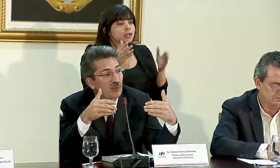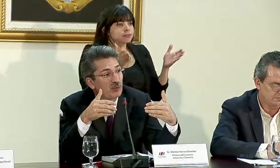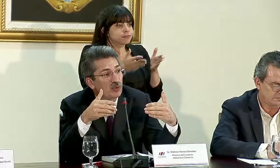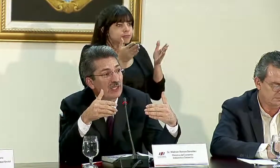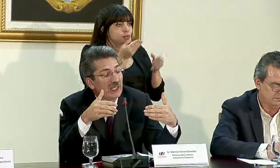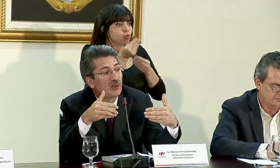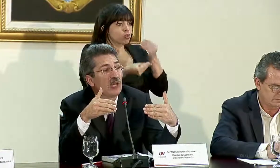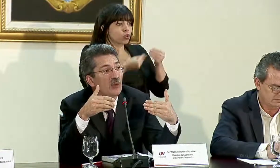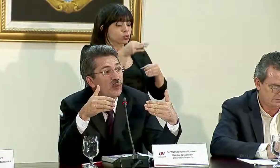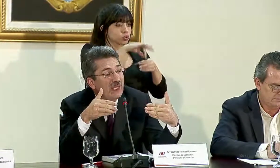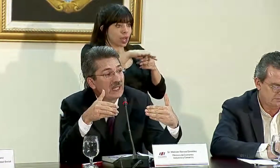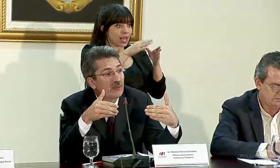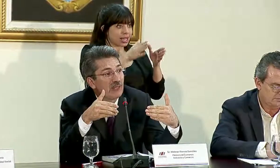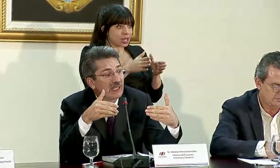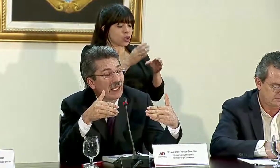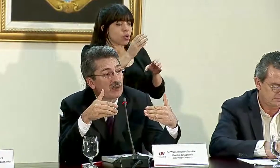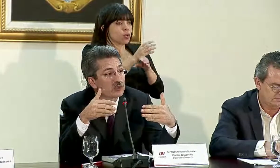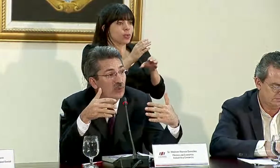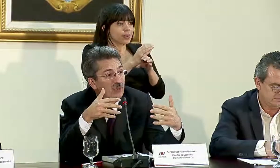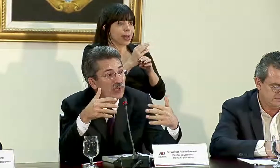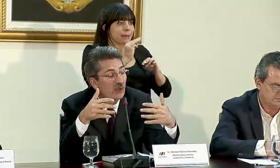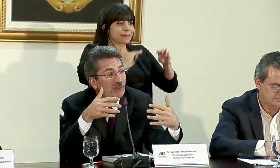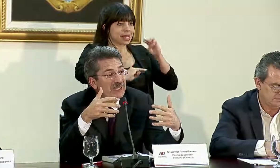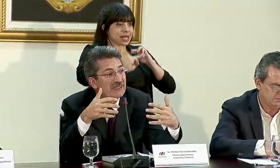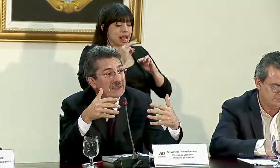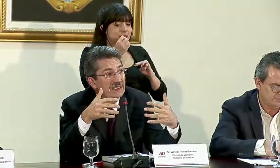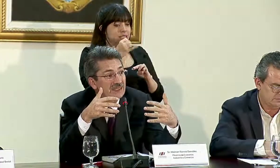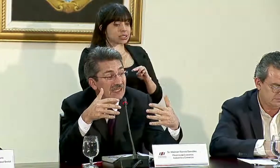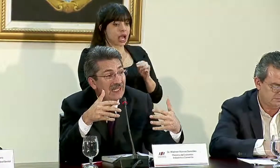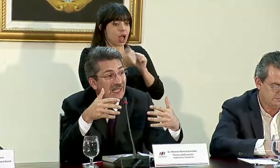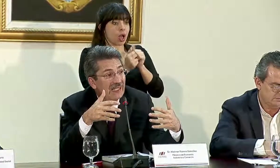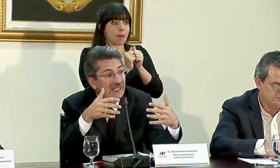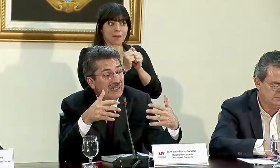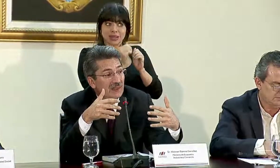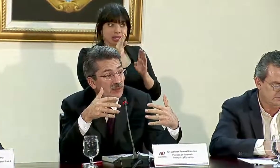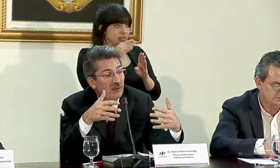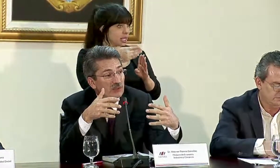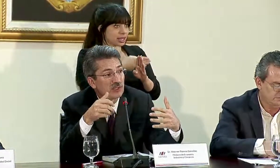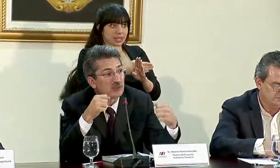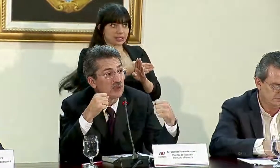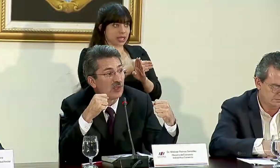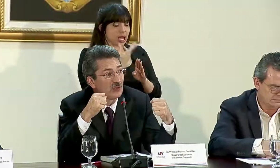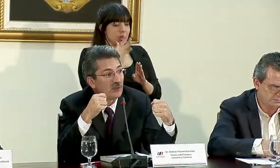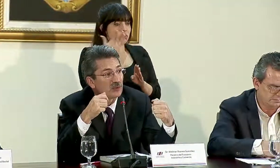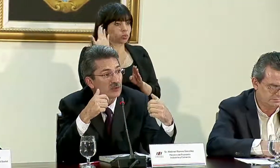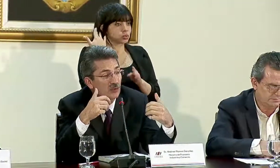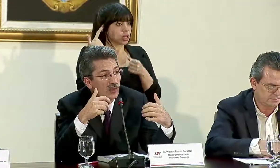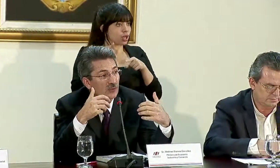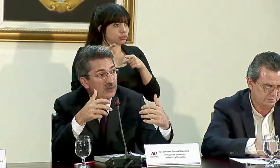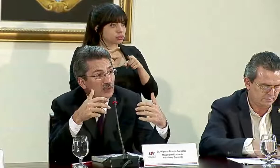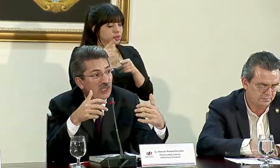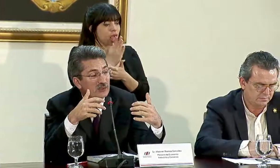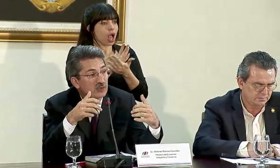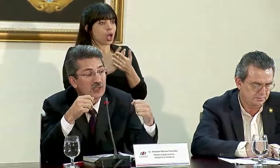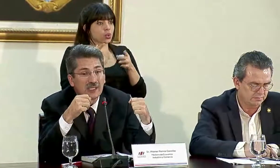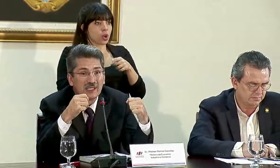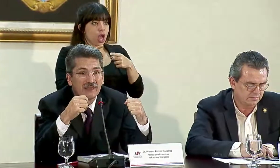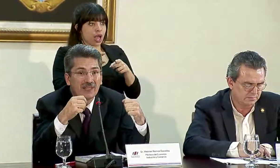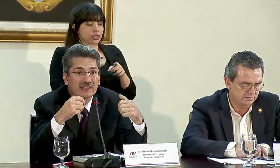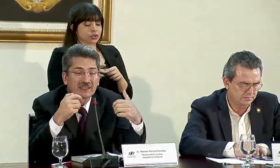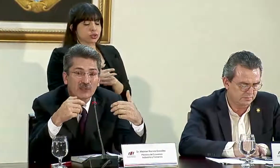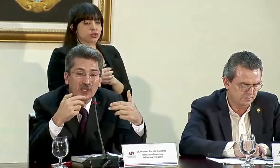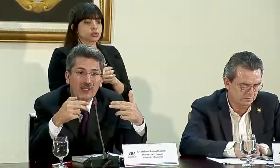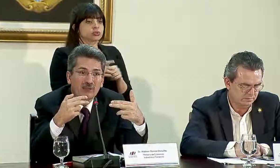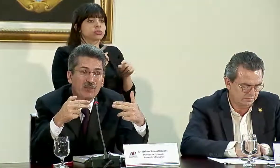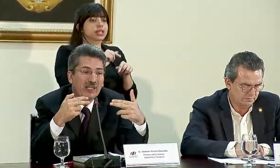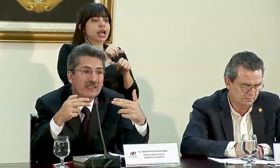fomentar la producción agrícola, cuidar mercados cuando hay competencias desleal, como hemos hecho con algunos casos, y